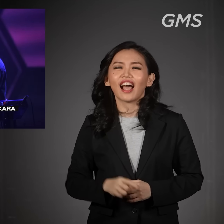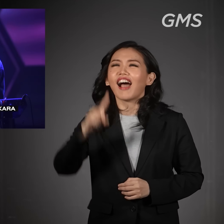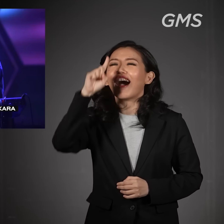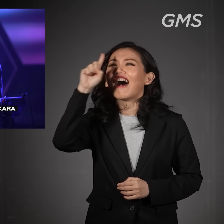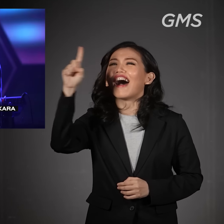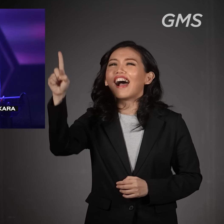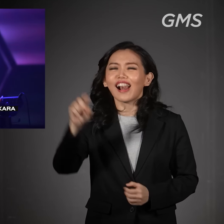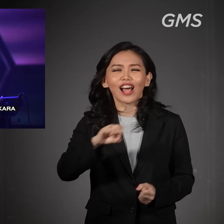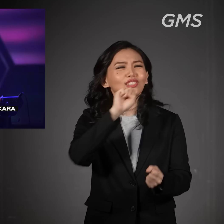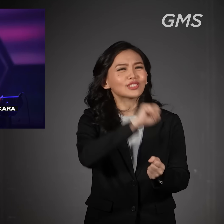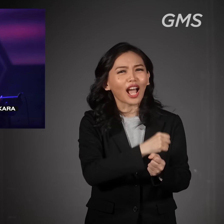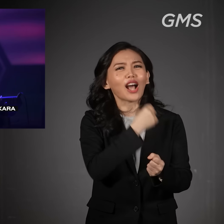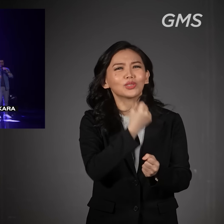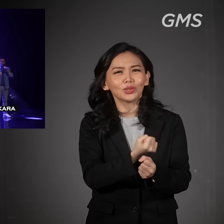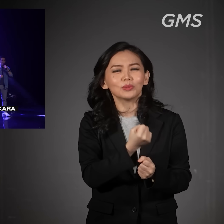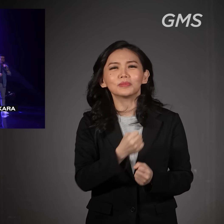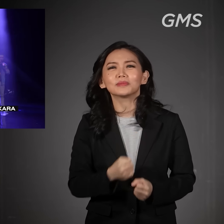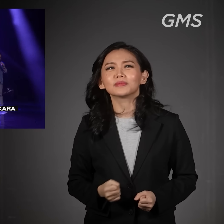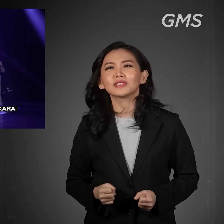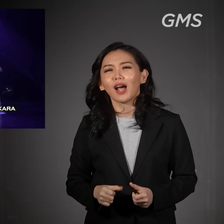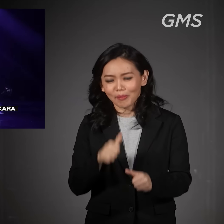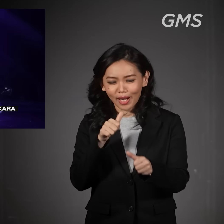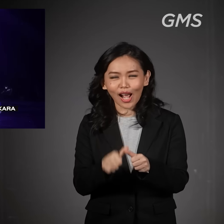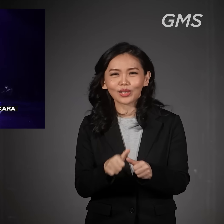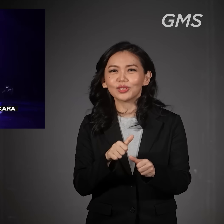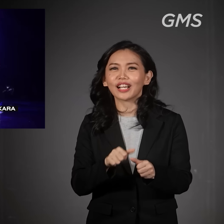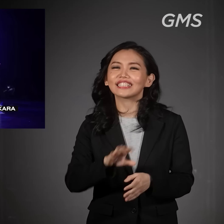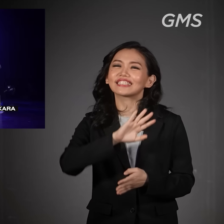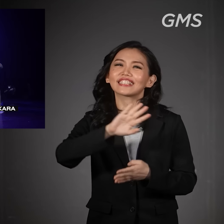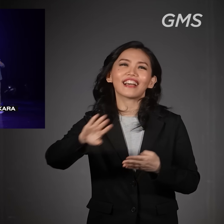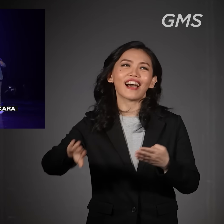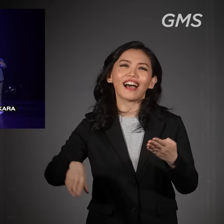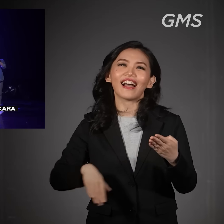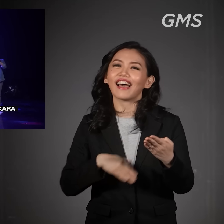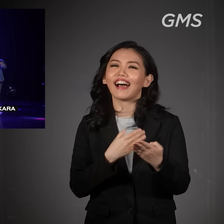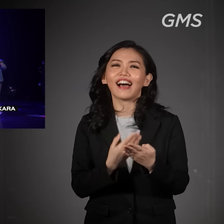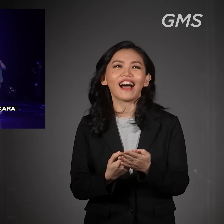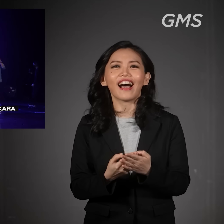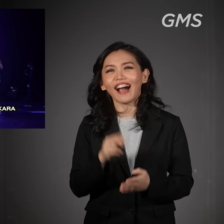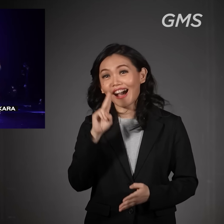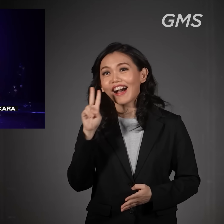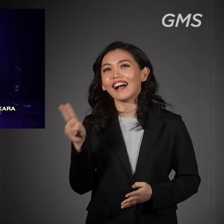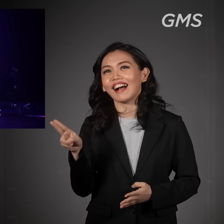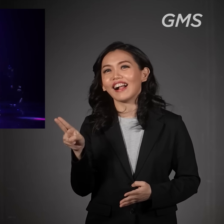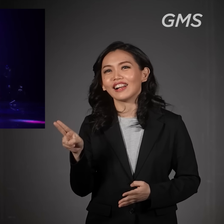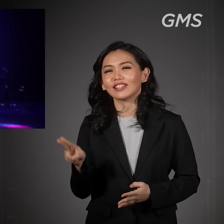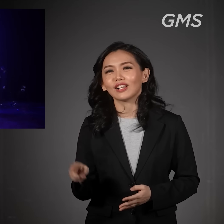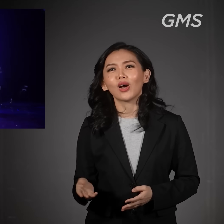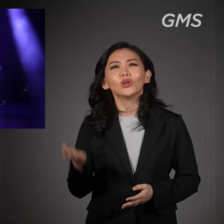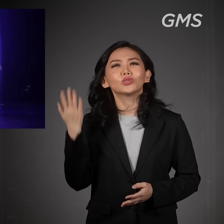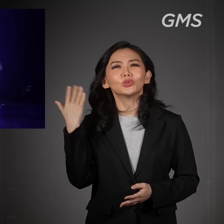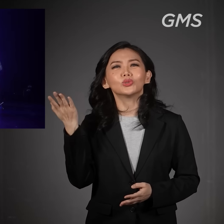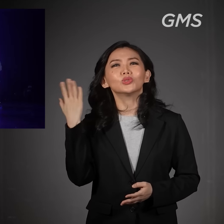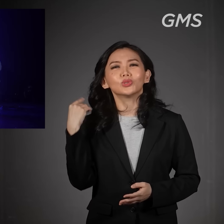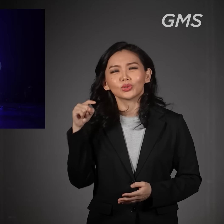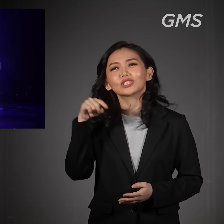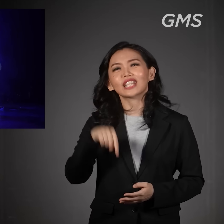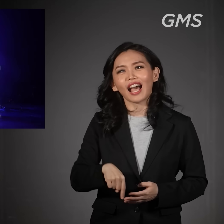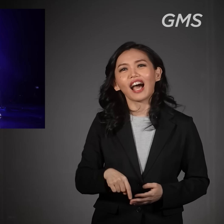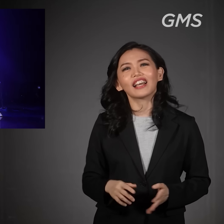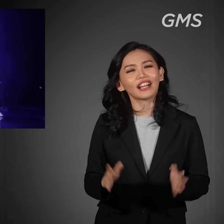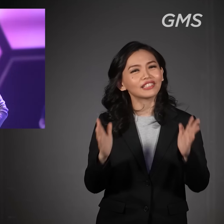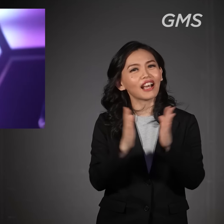Allah sanggup melakukan segala perkara.